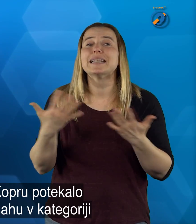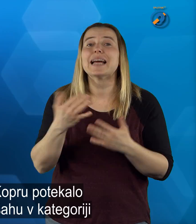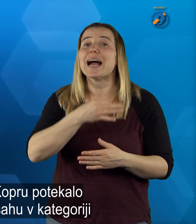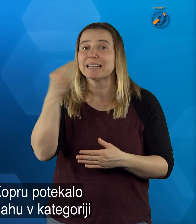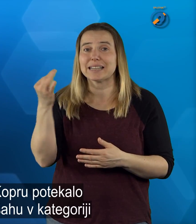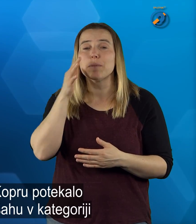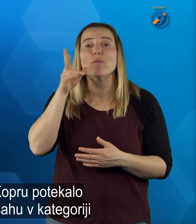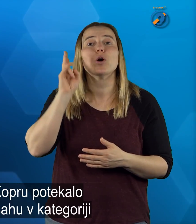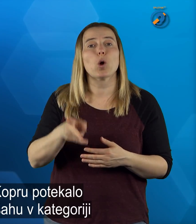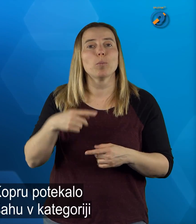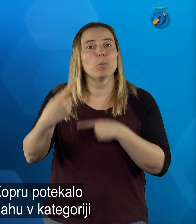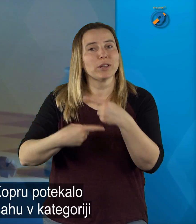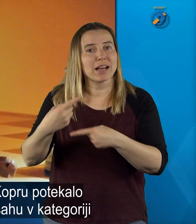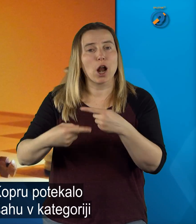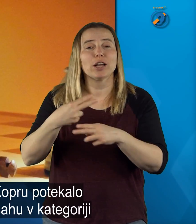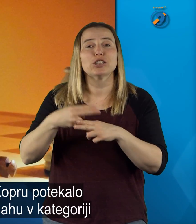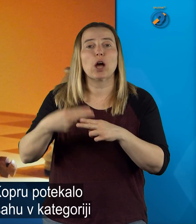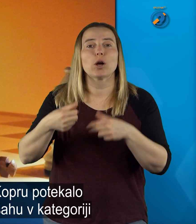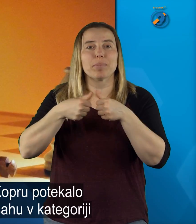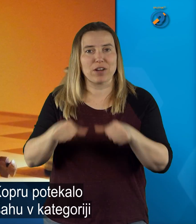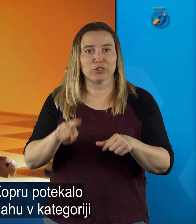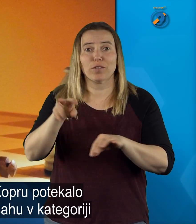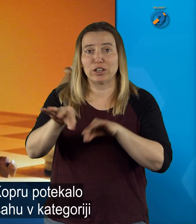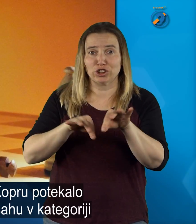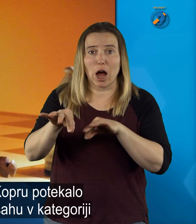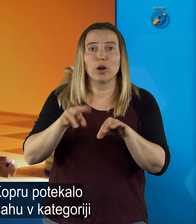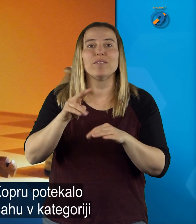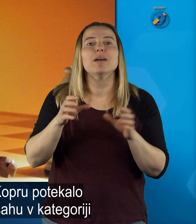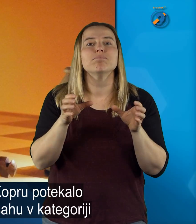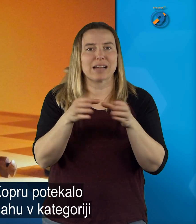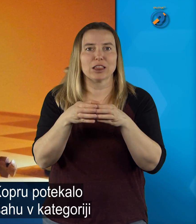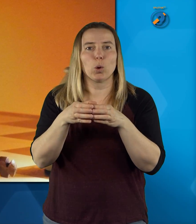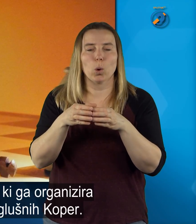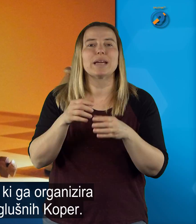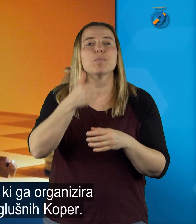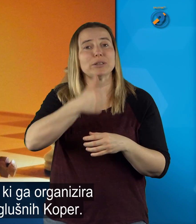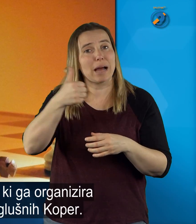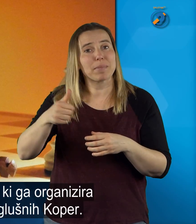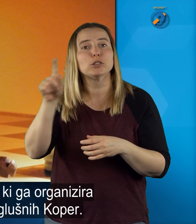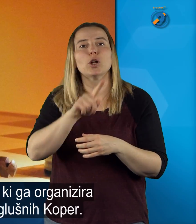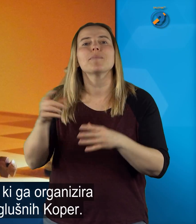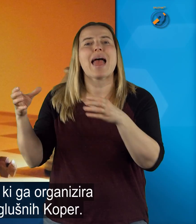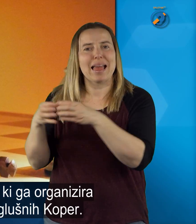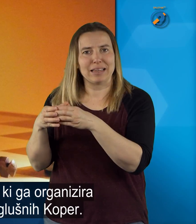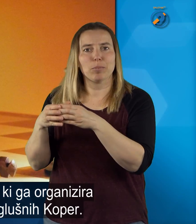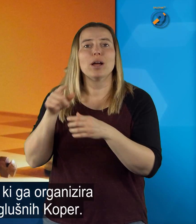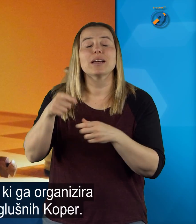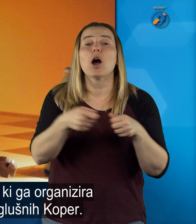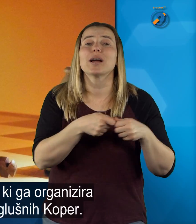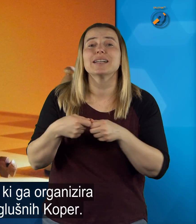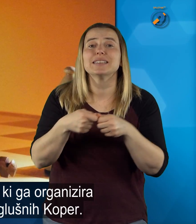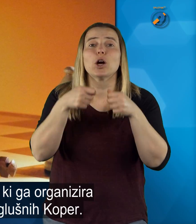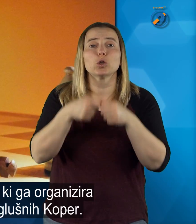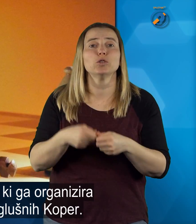Čez nekaj dni bo v Kopru potekalo državno prvenstvo v šahu v kategoriji posamezno in ekipno, ki ga organizira